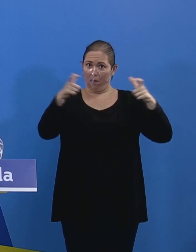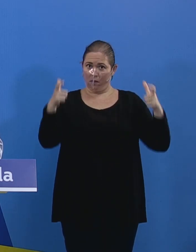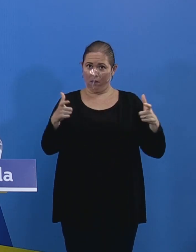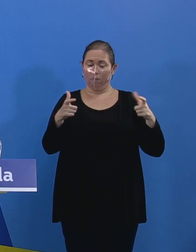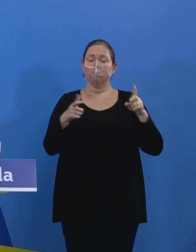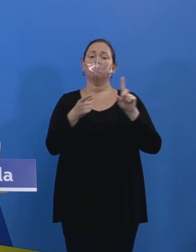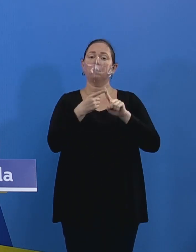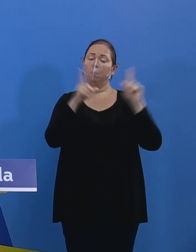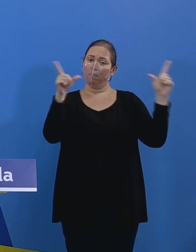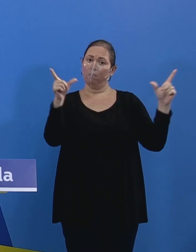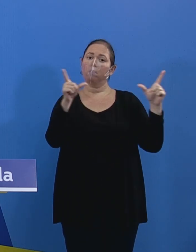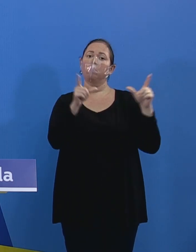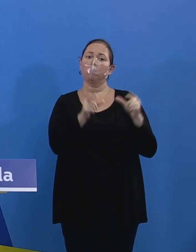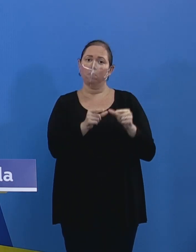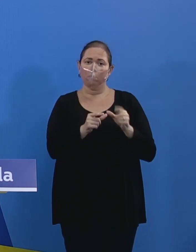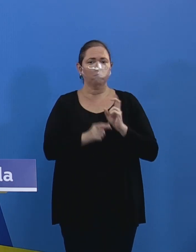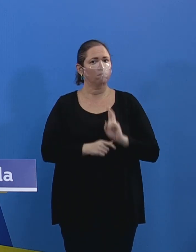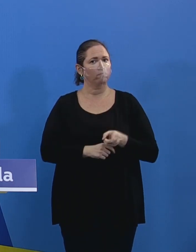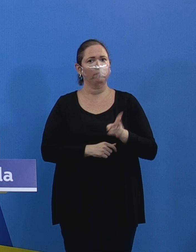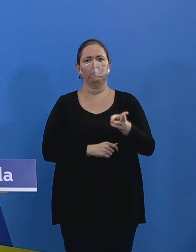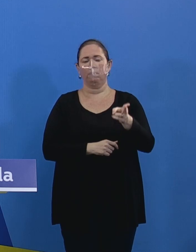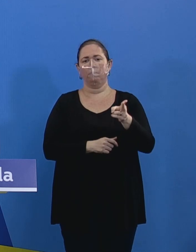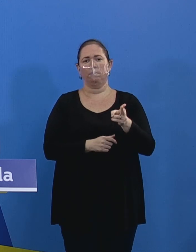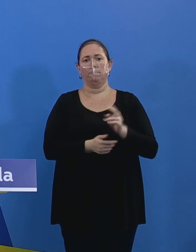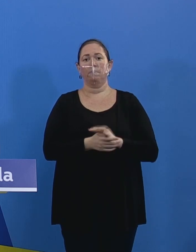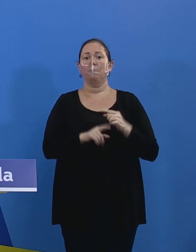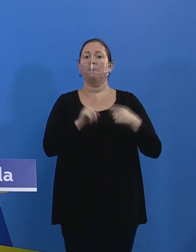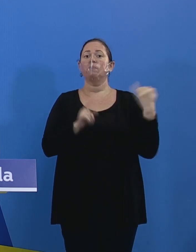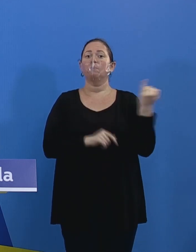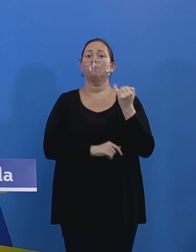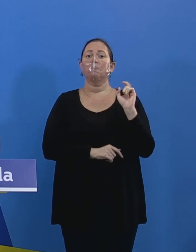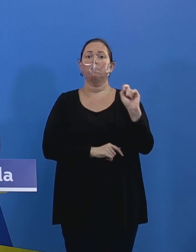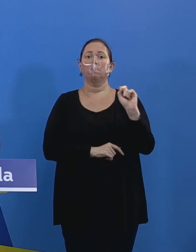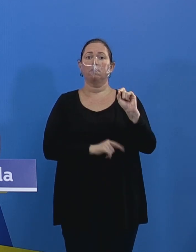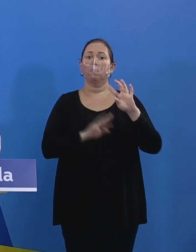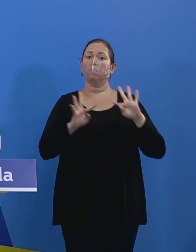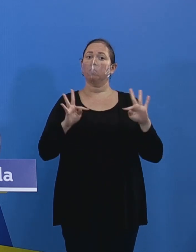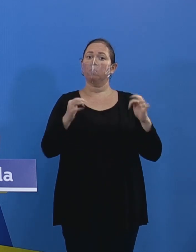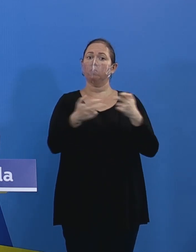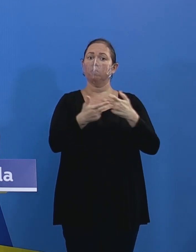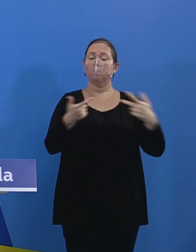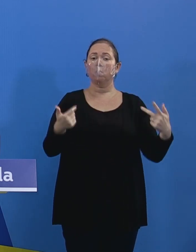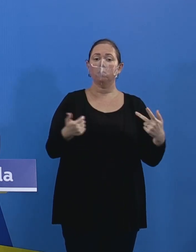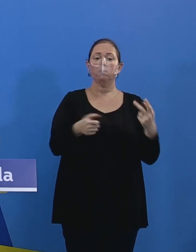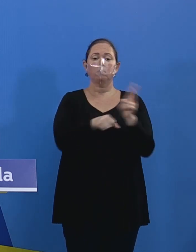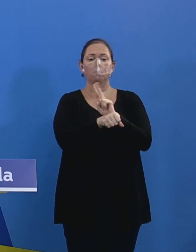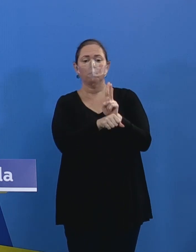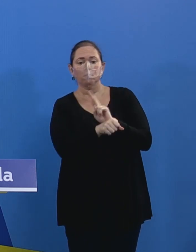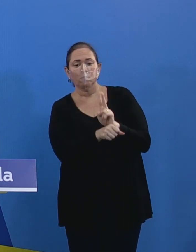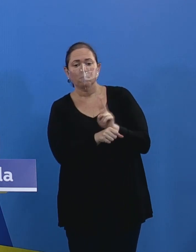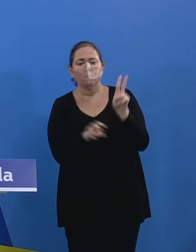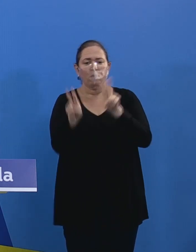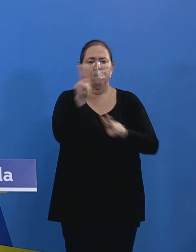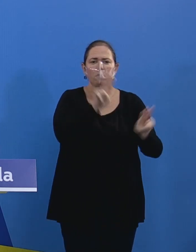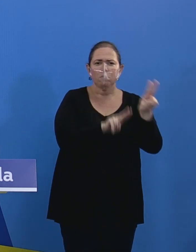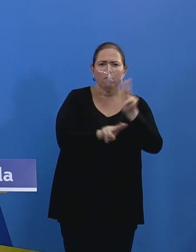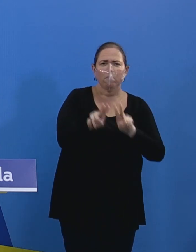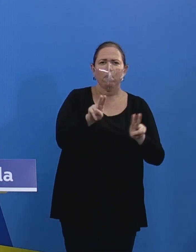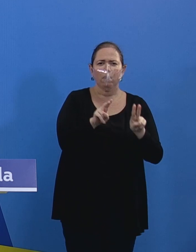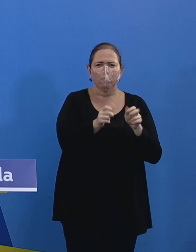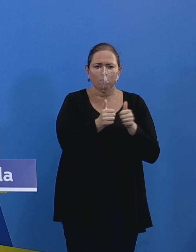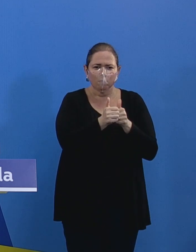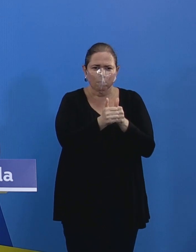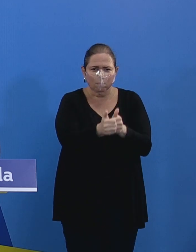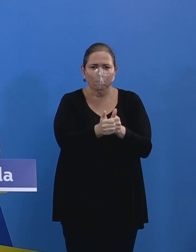vai diminuir diversas vezes. O mais importante é que tudo seja monitorado, acompanhado,